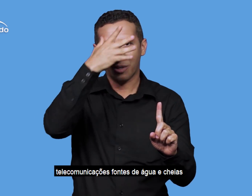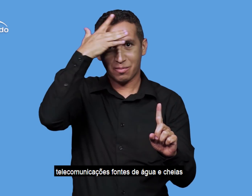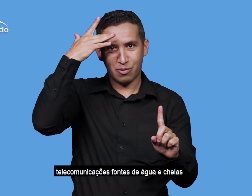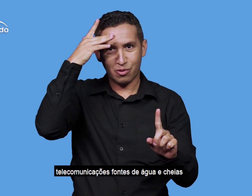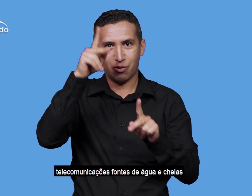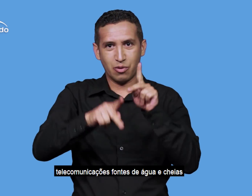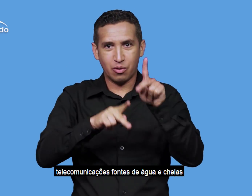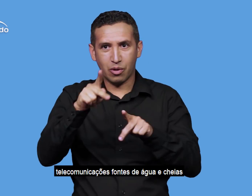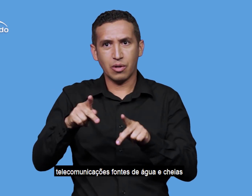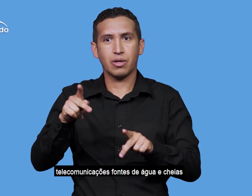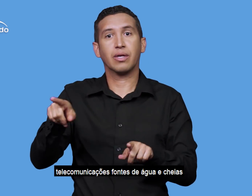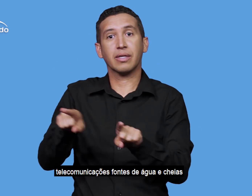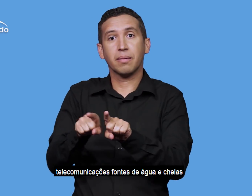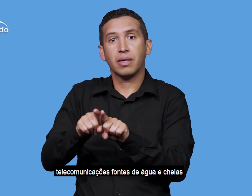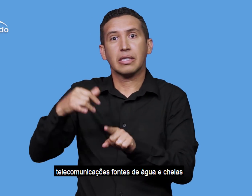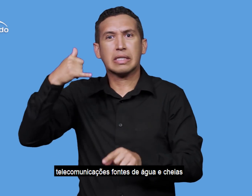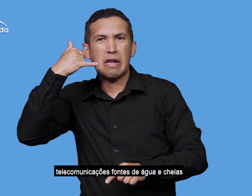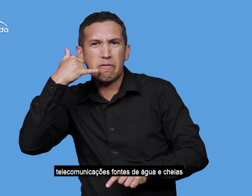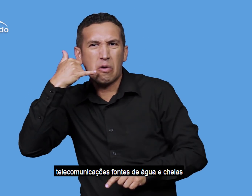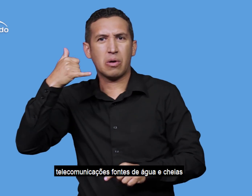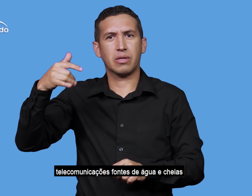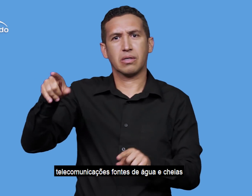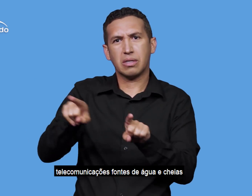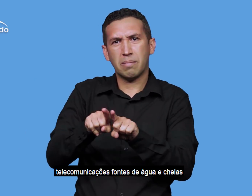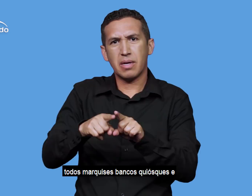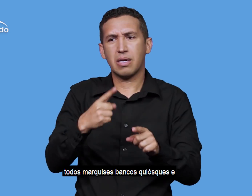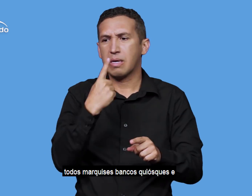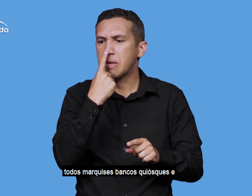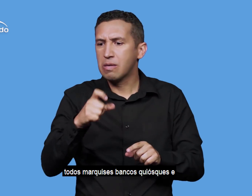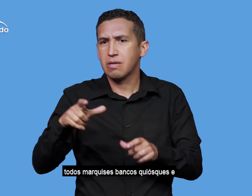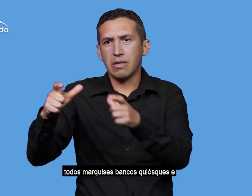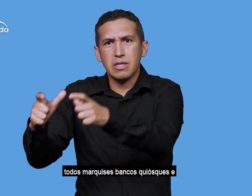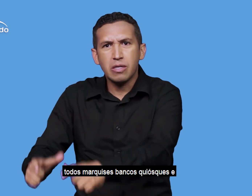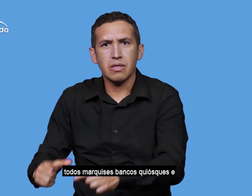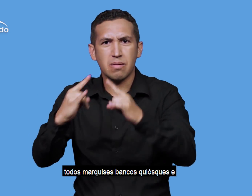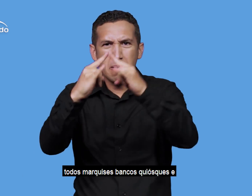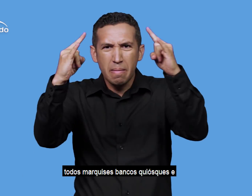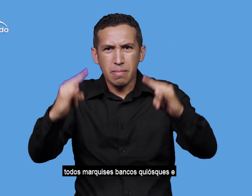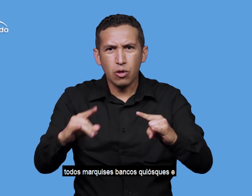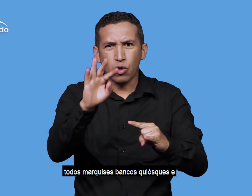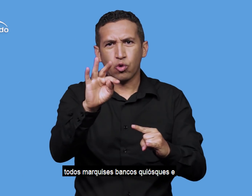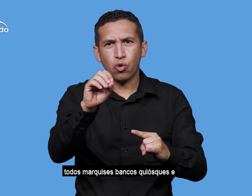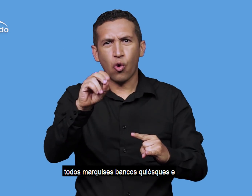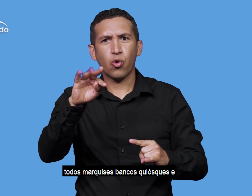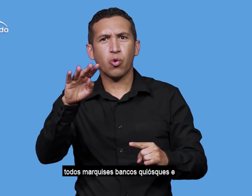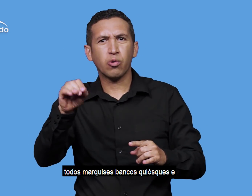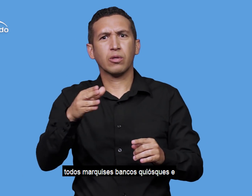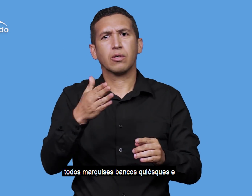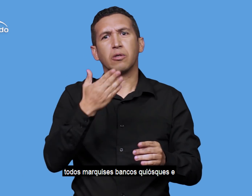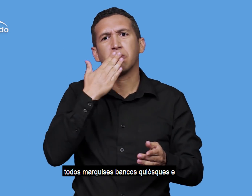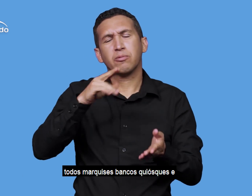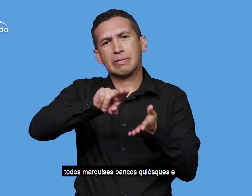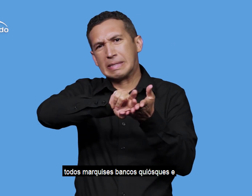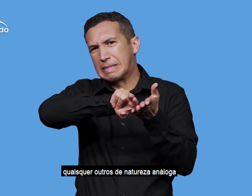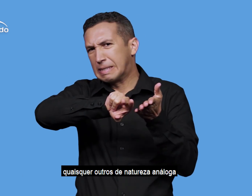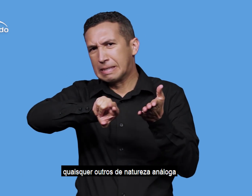telecomunicações fontes de água e cheias todos marquises bancos que óscares e quaisquer